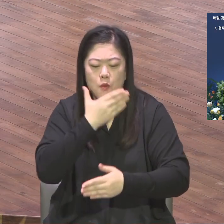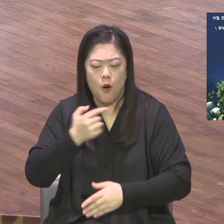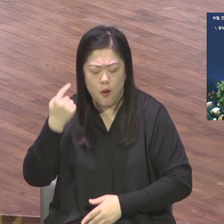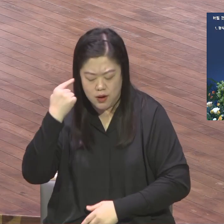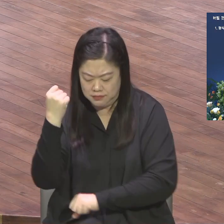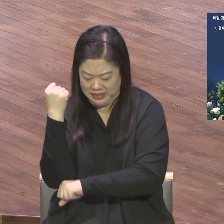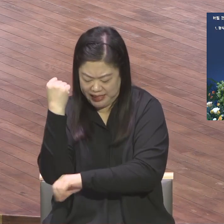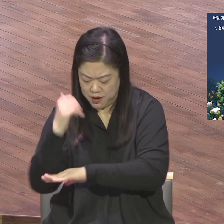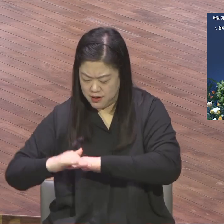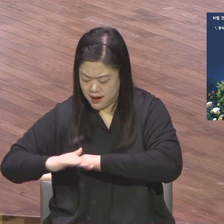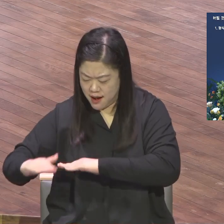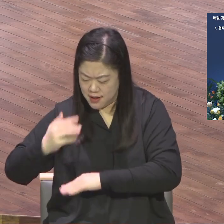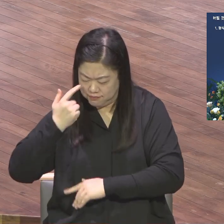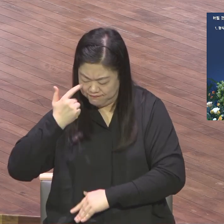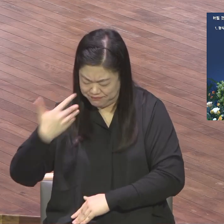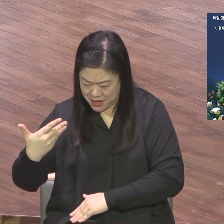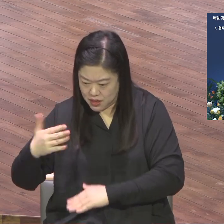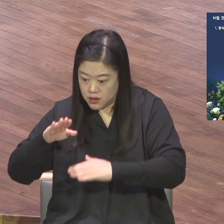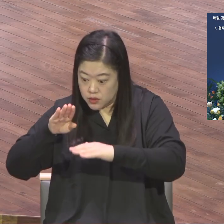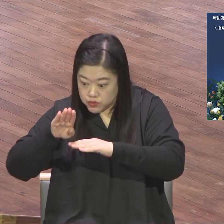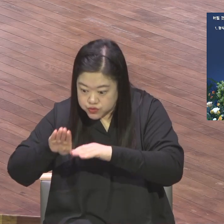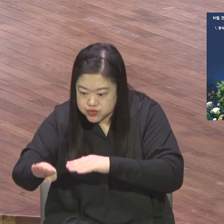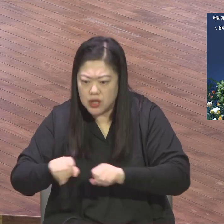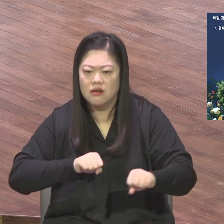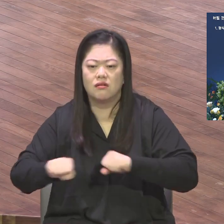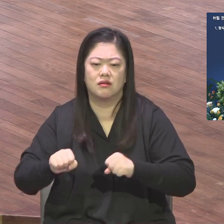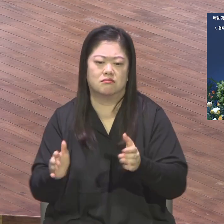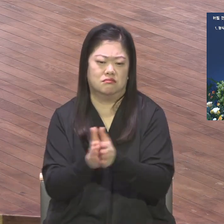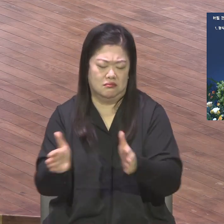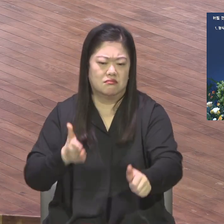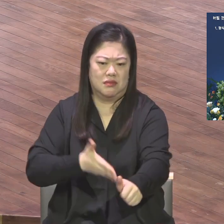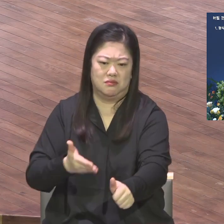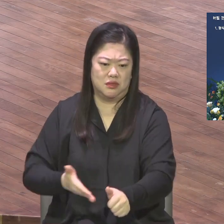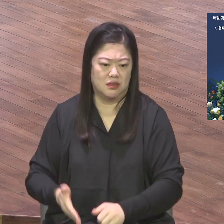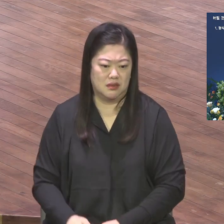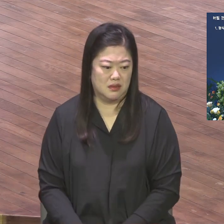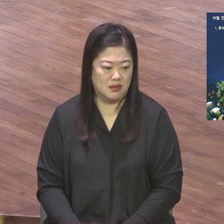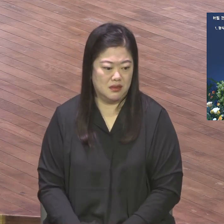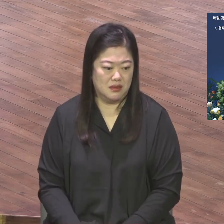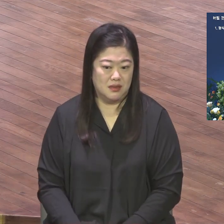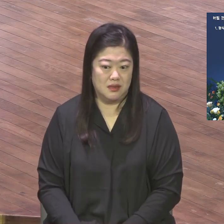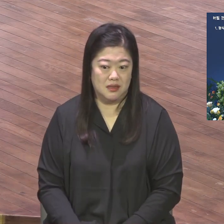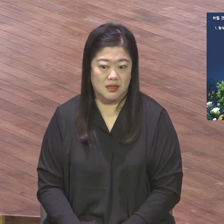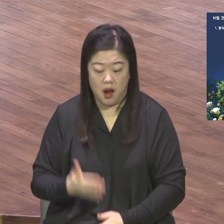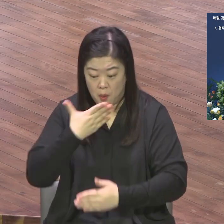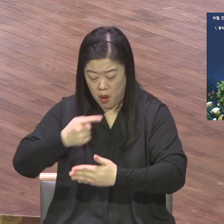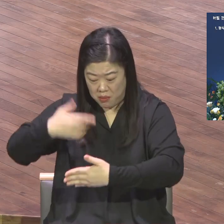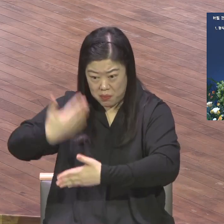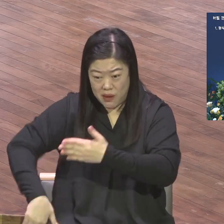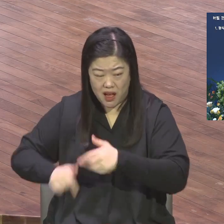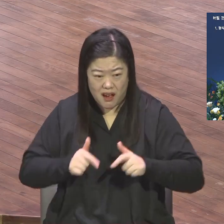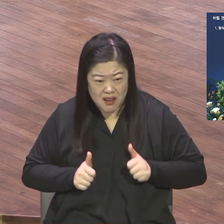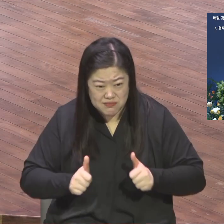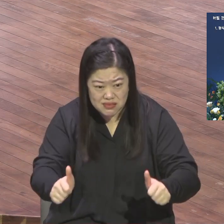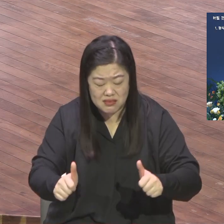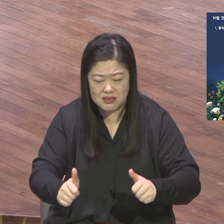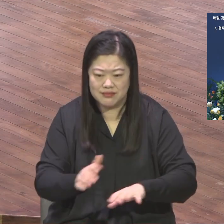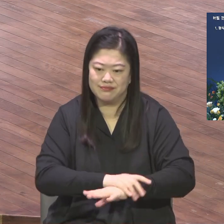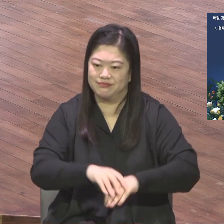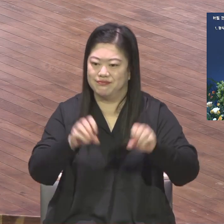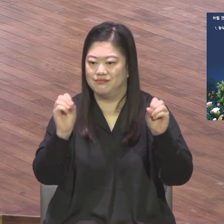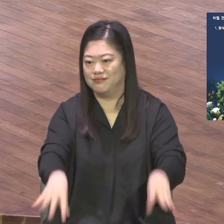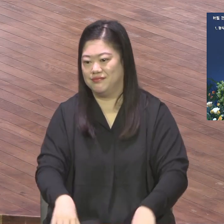안에서 봉사하고, 복음 안에서 서로 교제하고, 복음 안에서 섬기고. 영계 모든 성도들